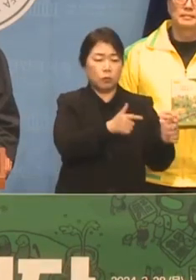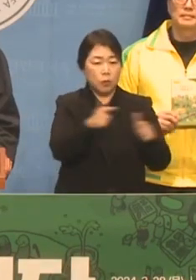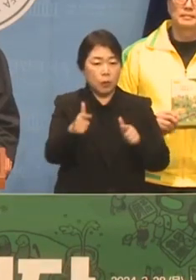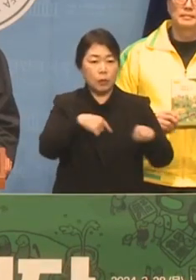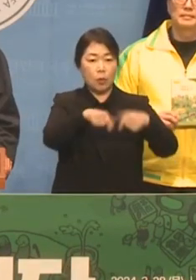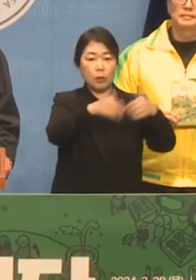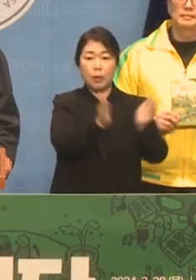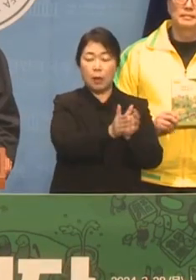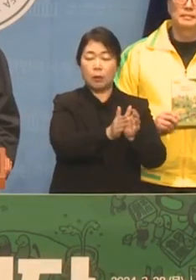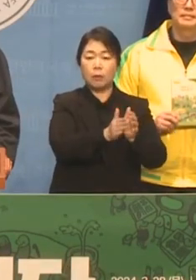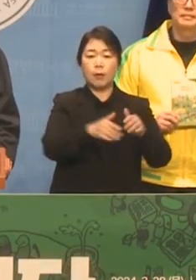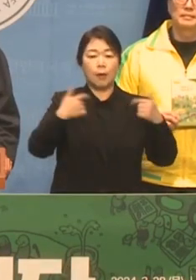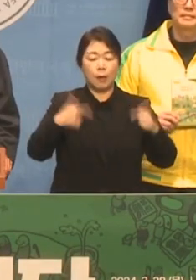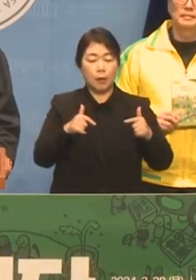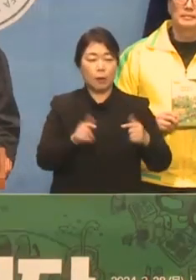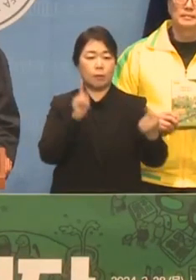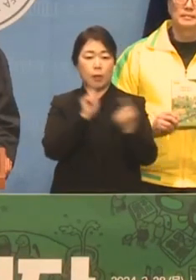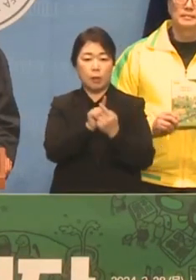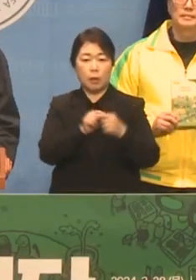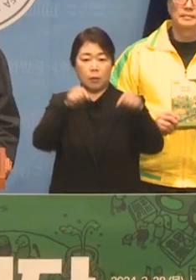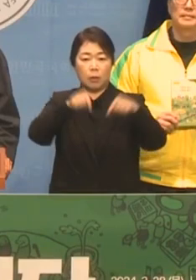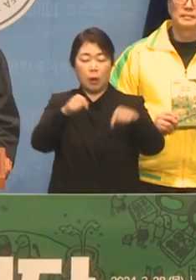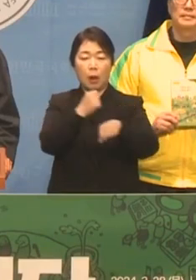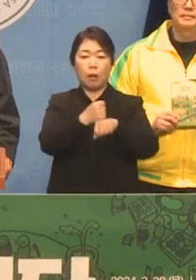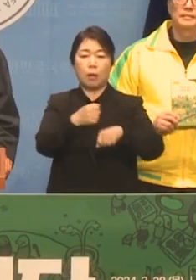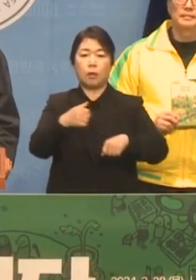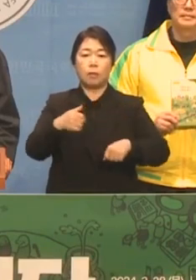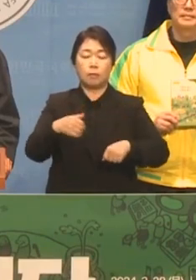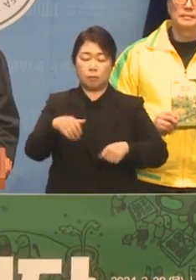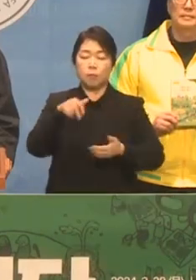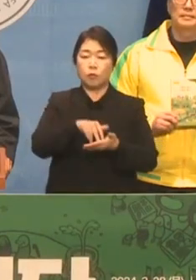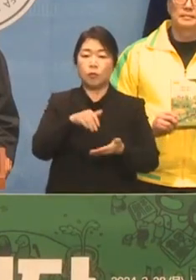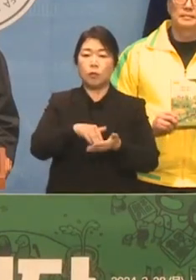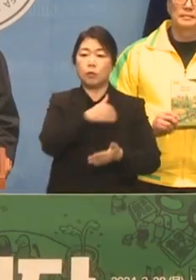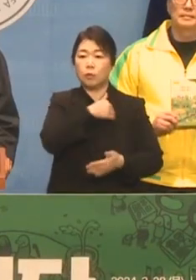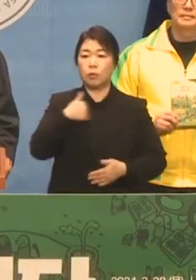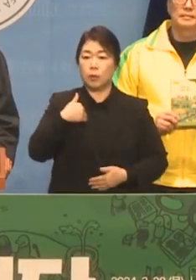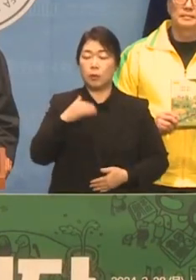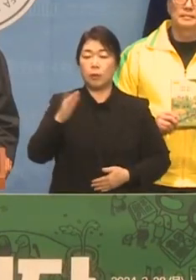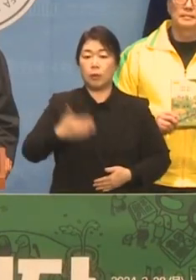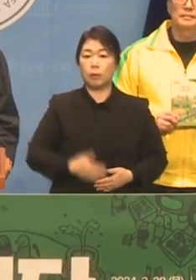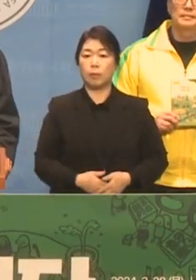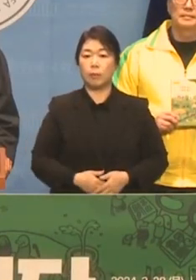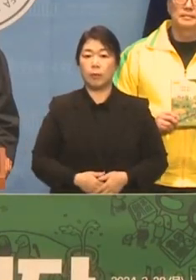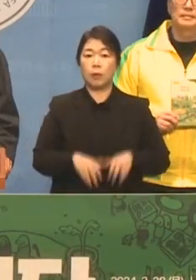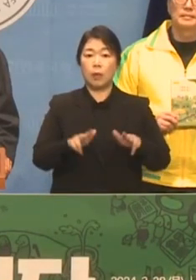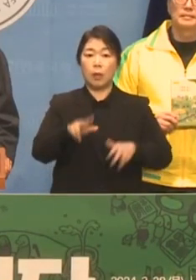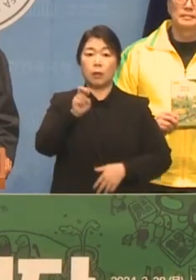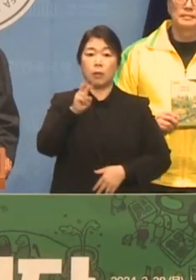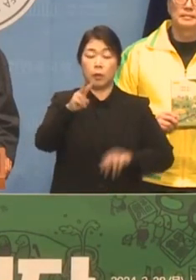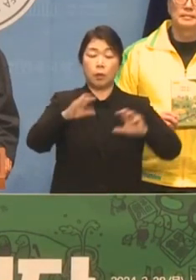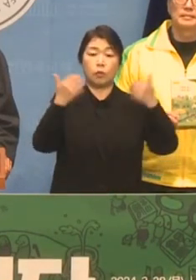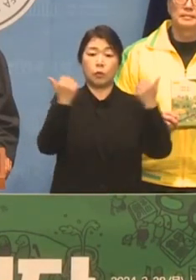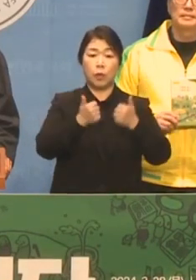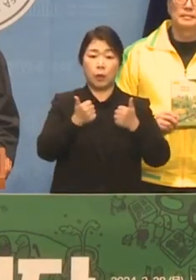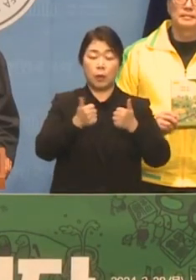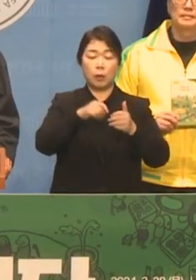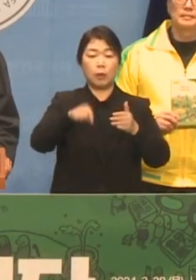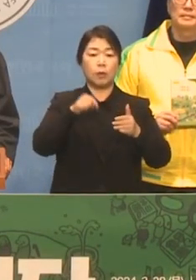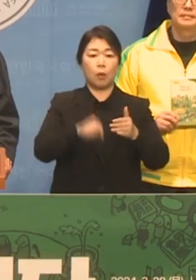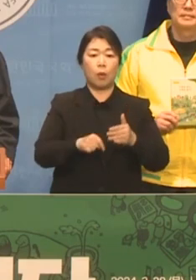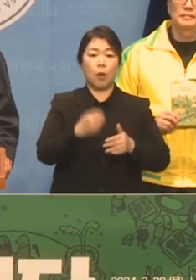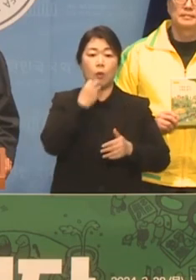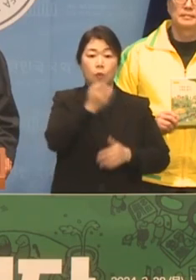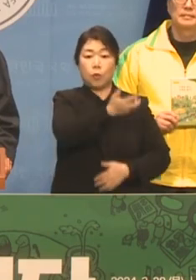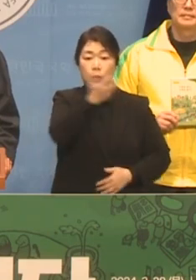정당과 언제든 협의할 자세가 녹색 정의당은 되어 있습니다 기필코 22대 국회에서 수도 이전을